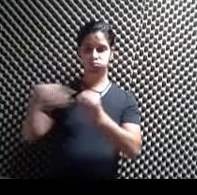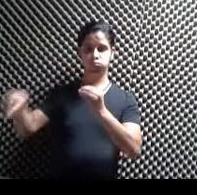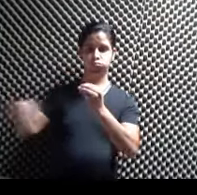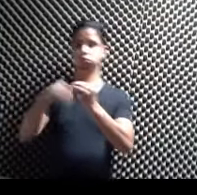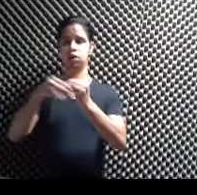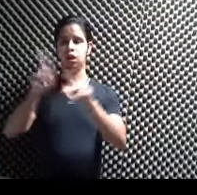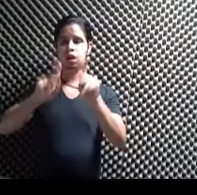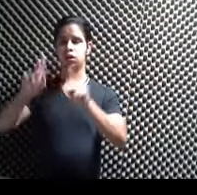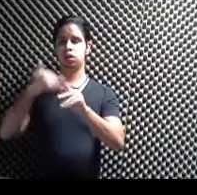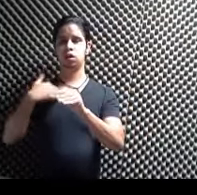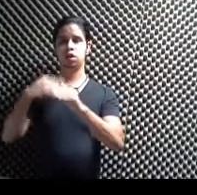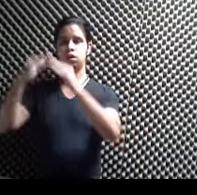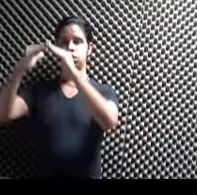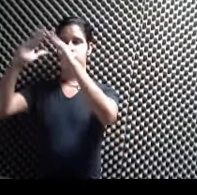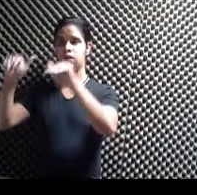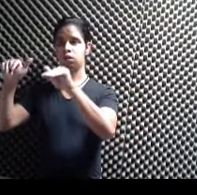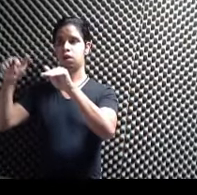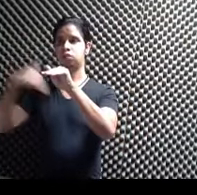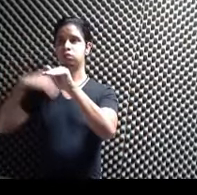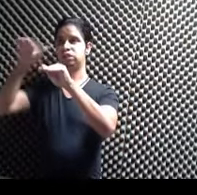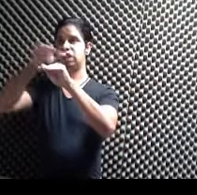Porque era algo que ya había trabajado.